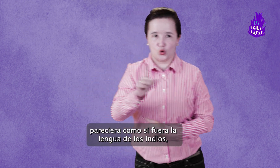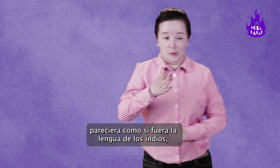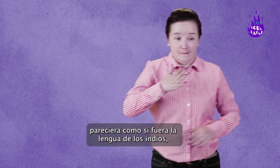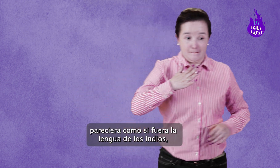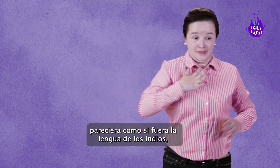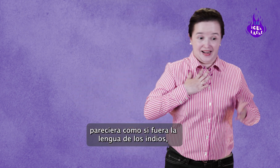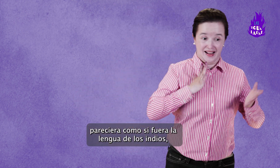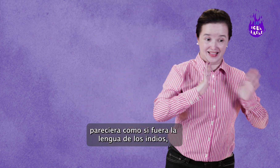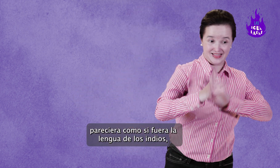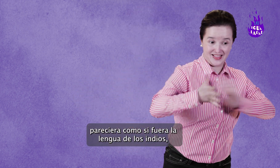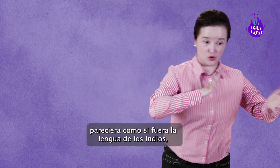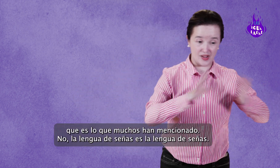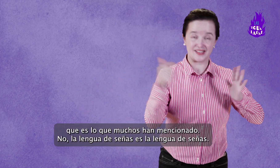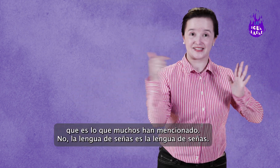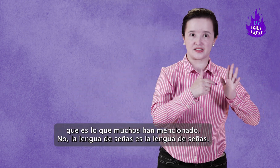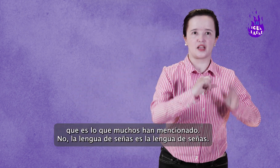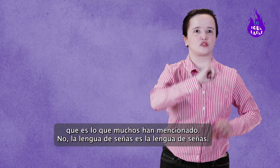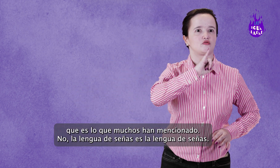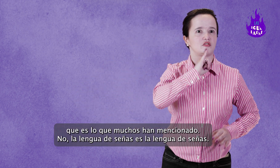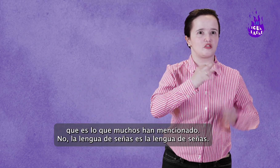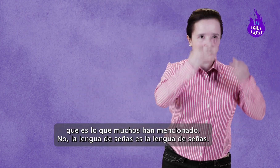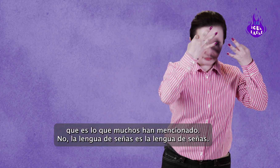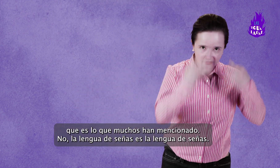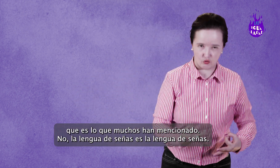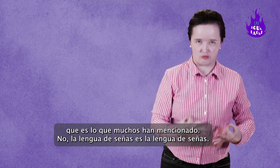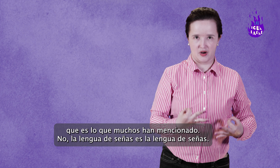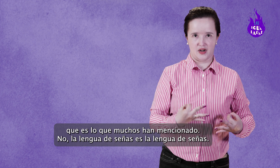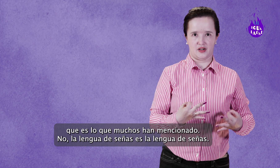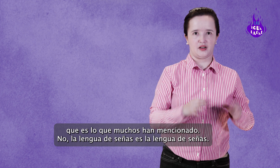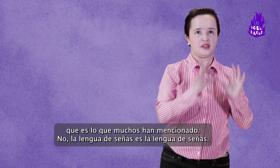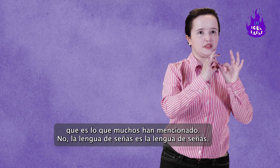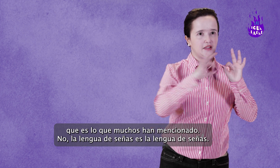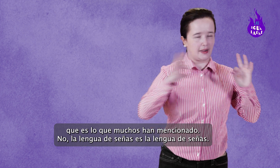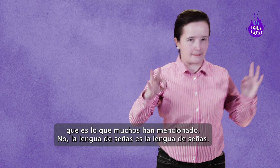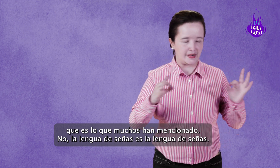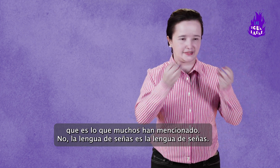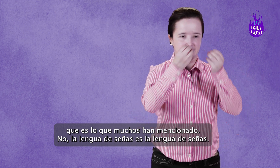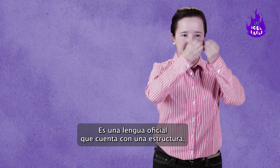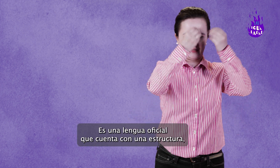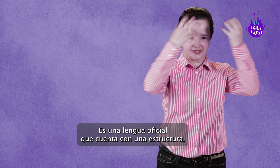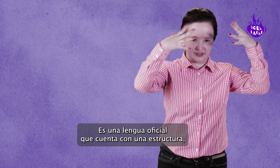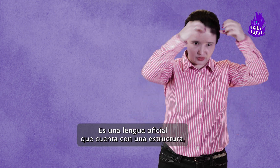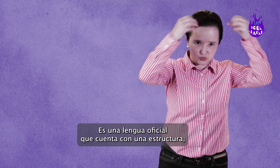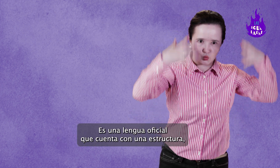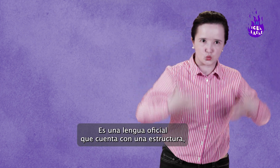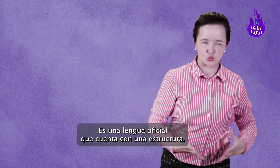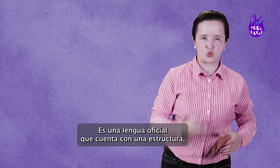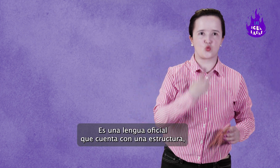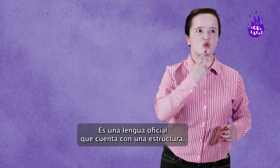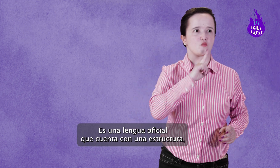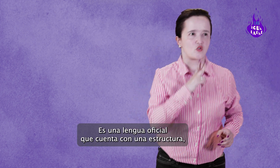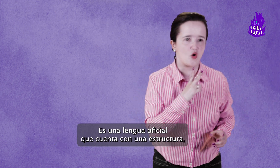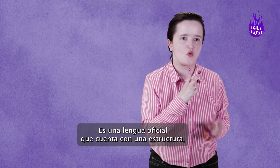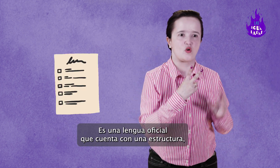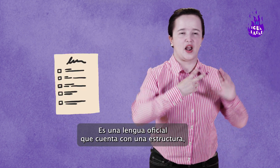como si fuera la lengua de los simios, que es lo que muchos han mencionado. No, la lengua de señas, la lengua de señas es una lengua oficial, que cuenta con una